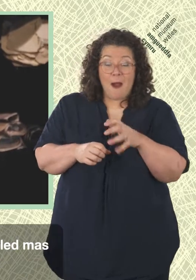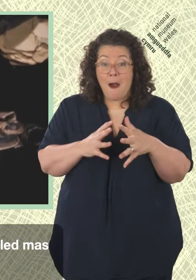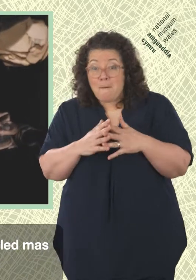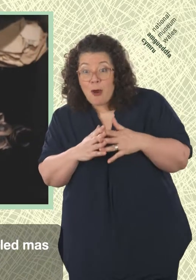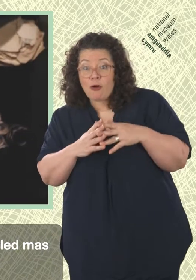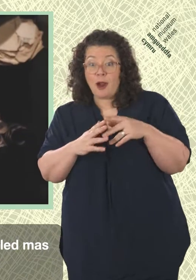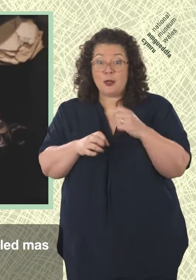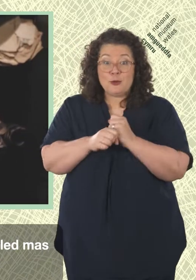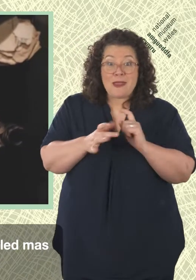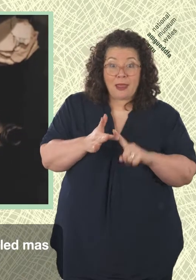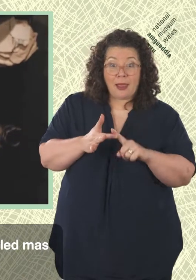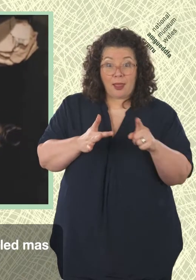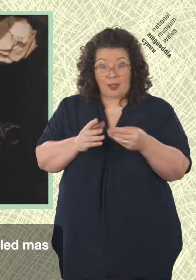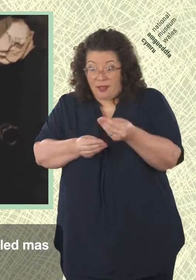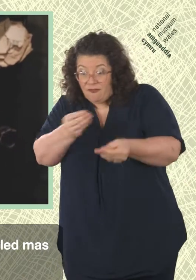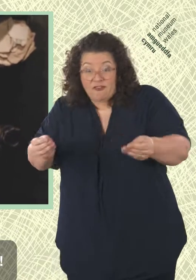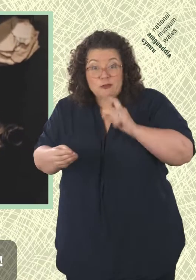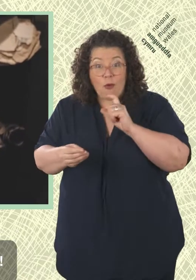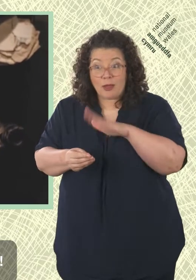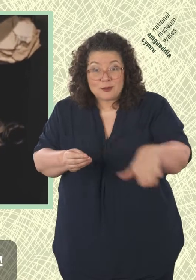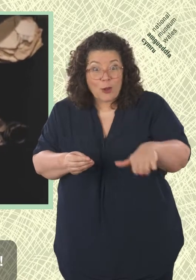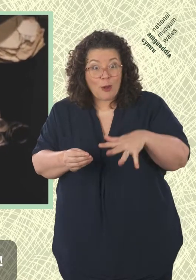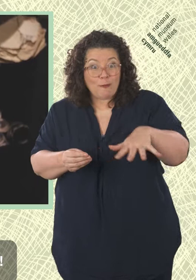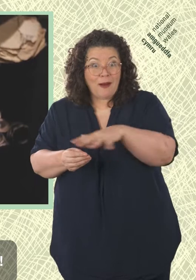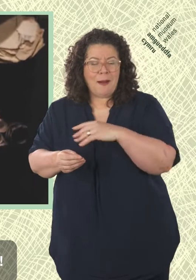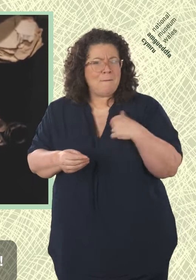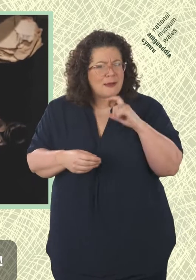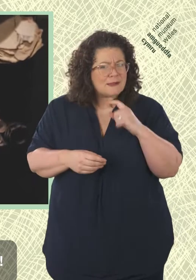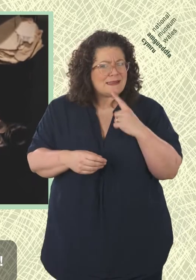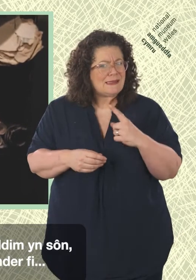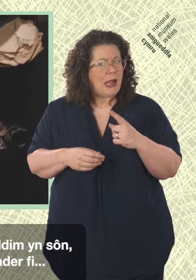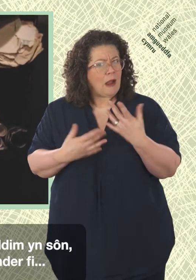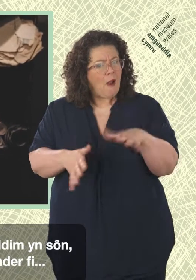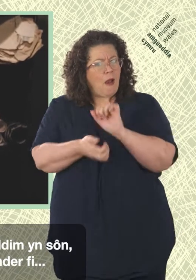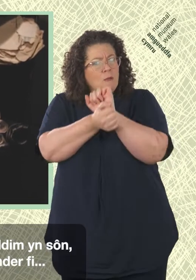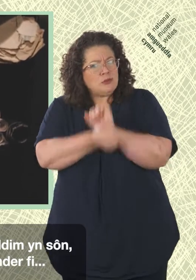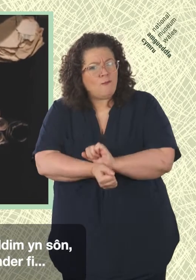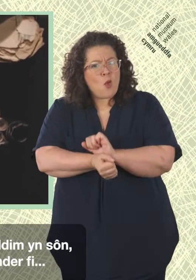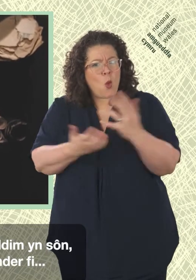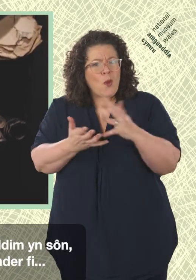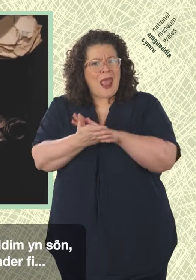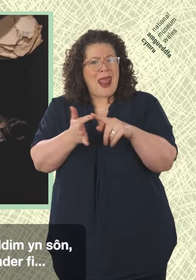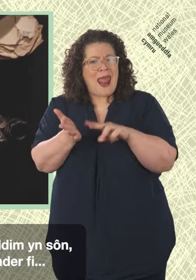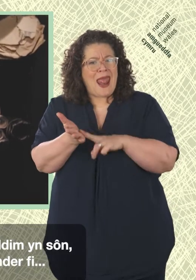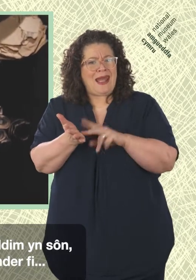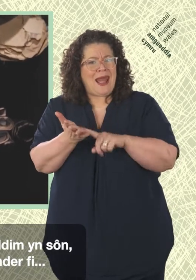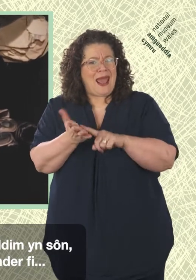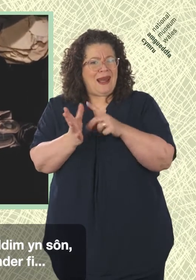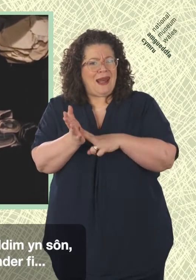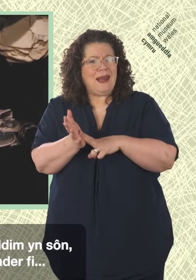A maen nhw'n rhoi chocolates mas i'r plant leol. O, dyna hyfryd. A ti'n gwybod beth? Dwi Mary ddim yn